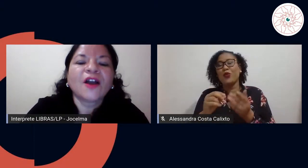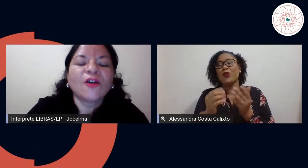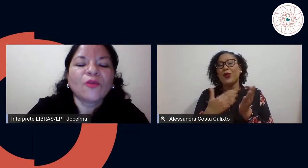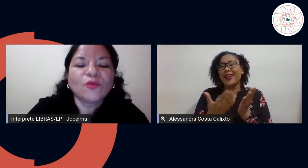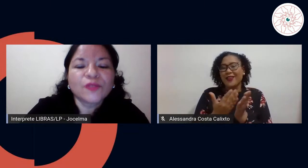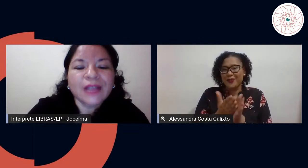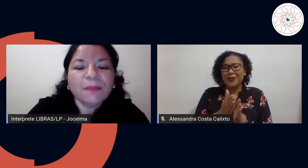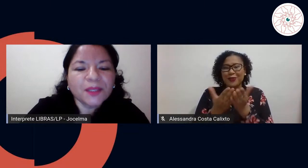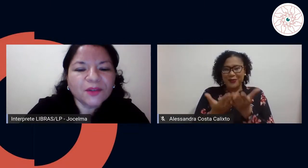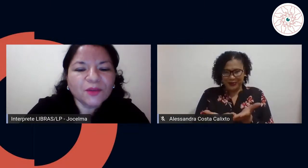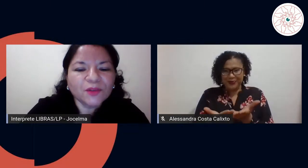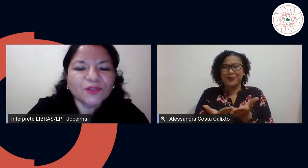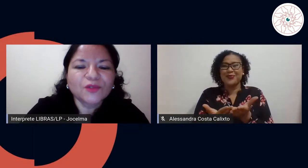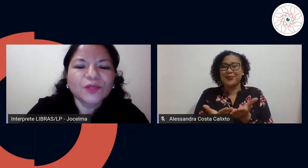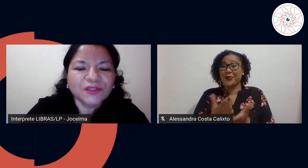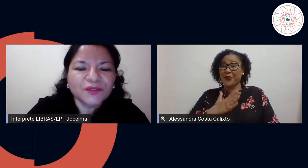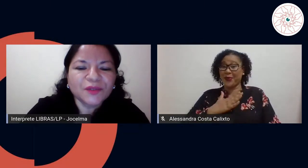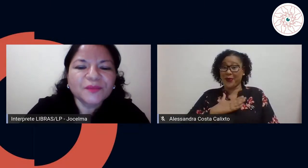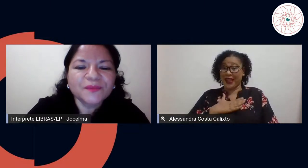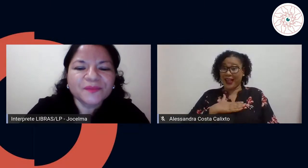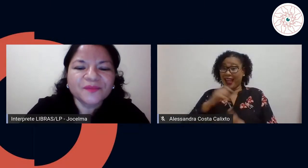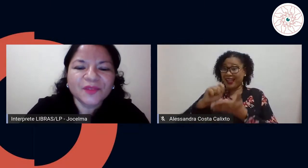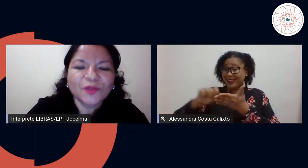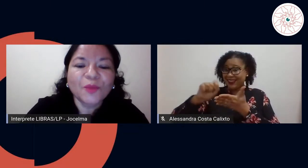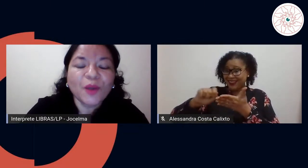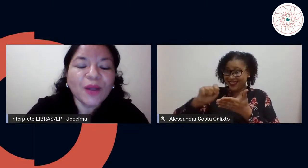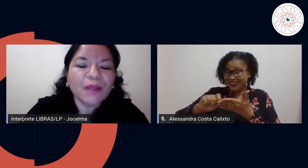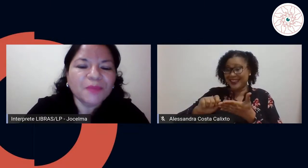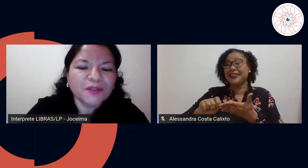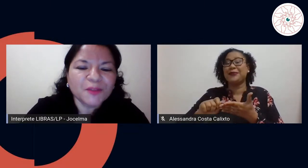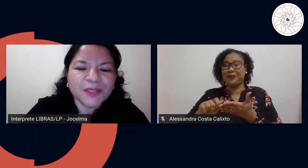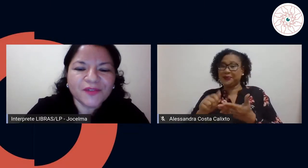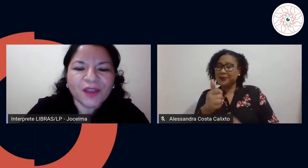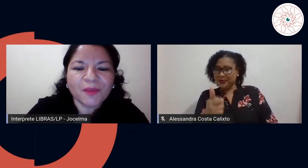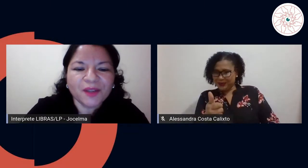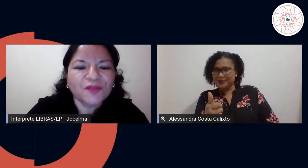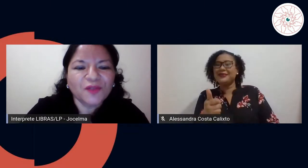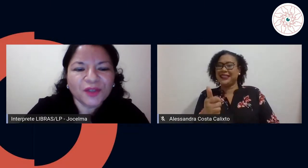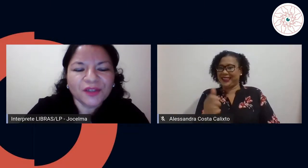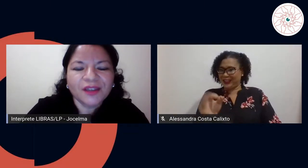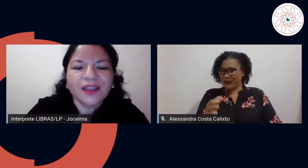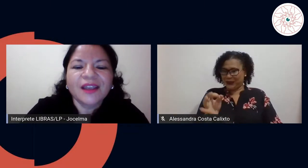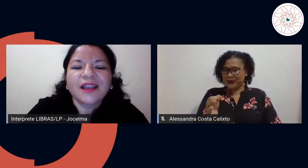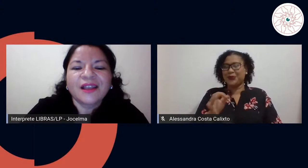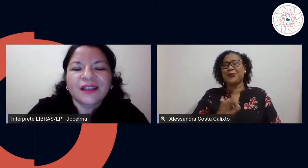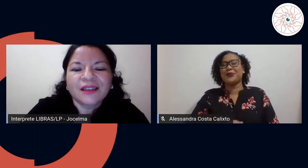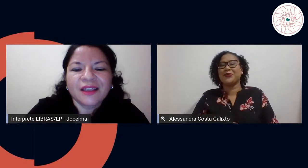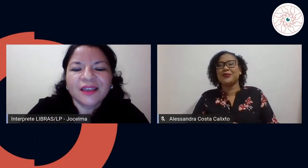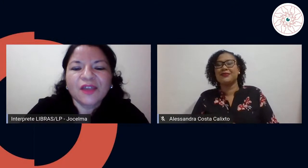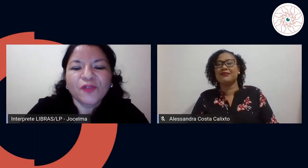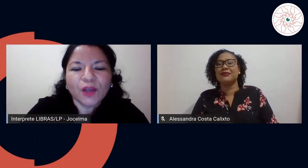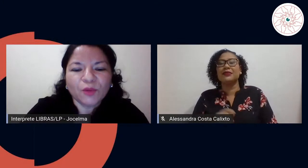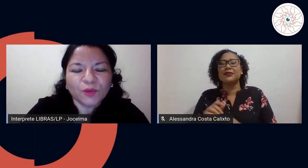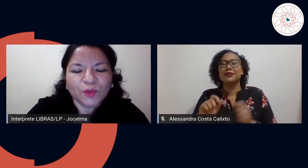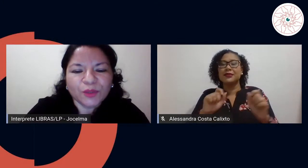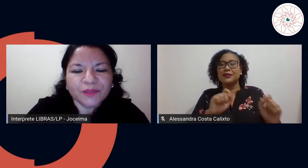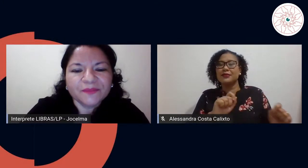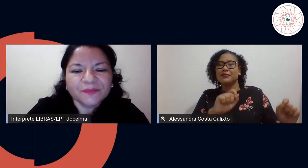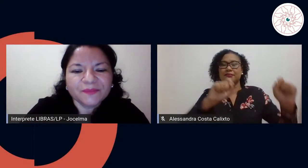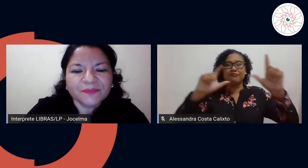apresentar os capítulos do livro, o meu capítulo especificamente, que foi em que eu